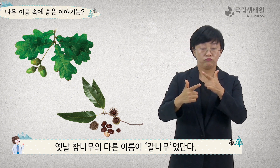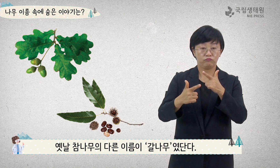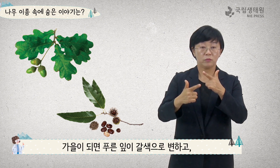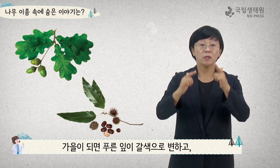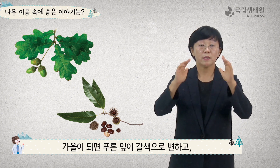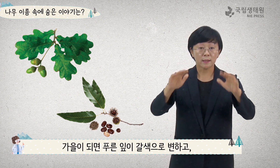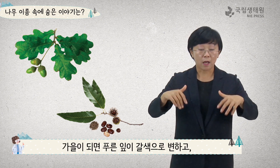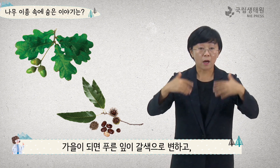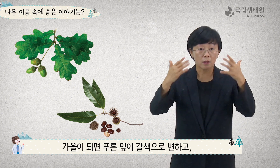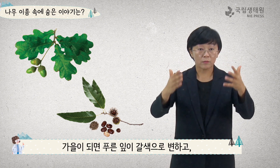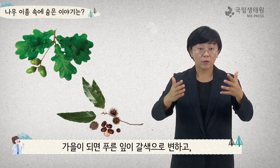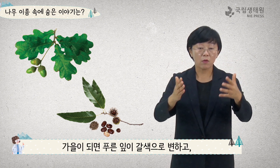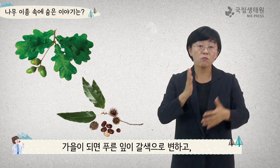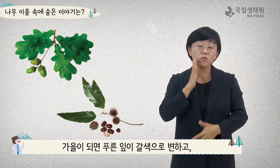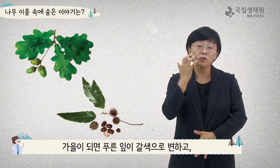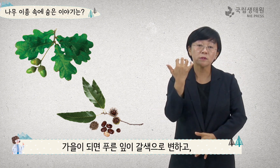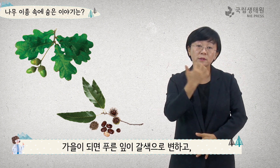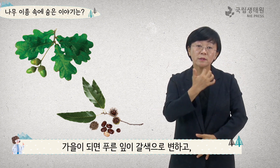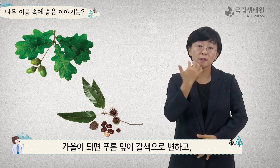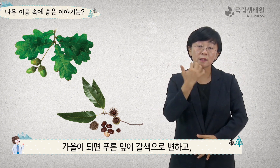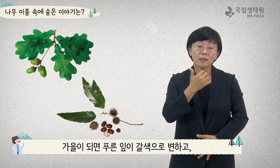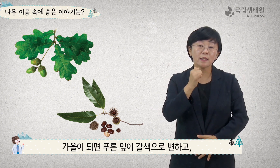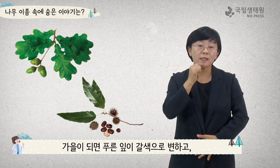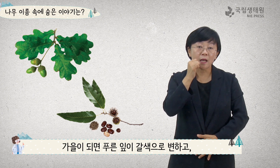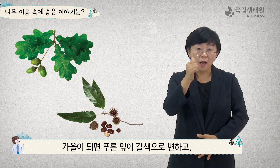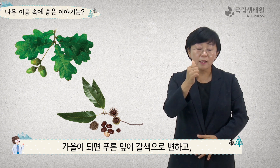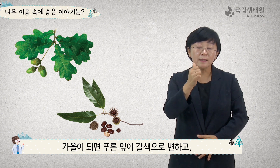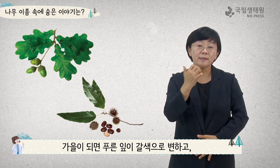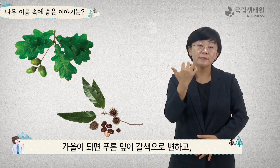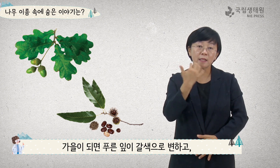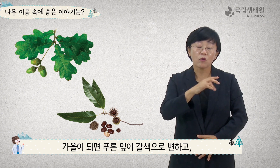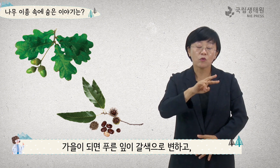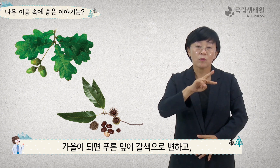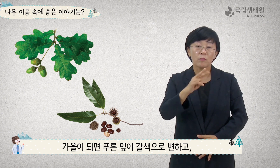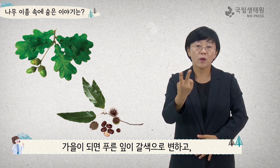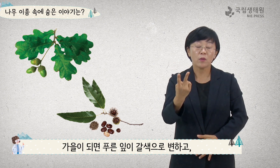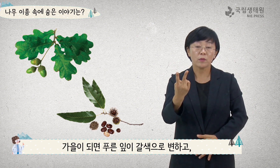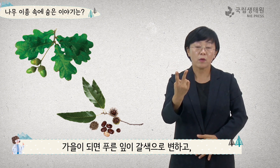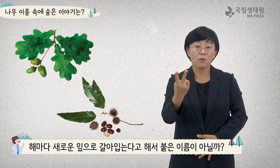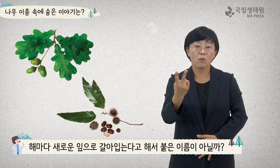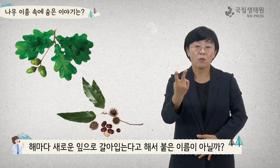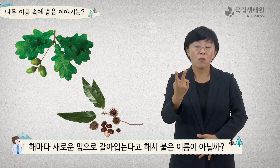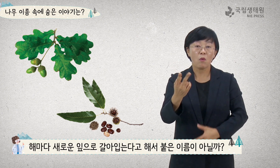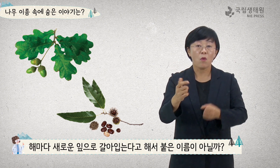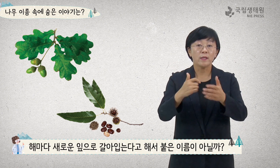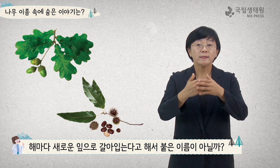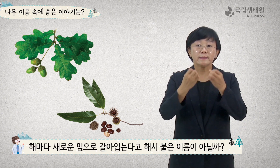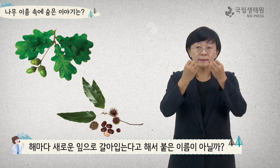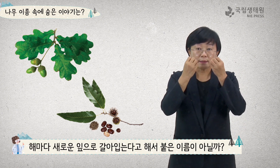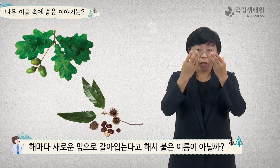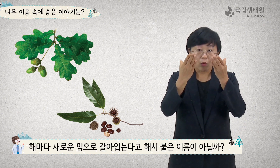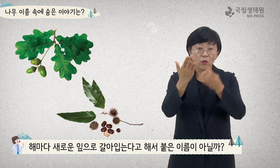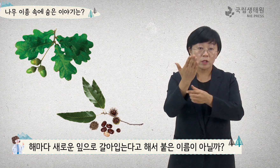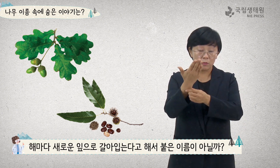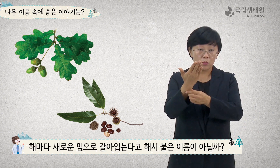가을이 되면 푸른 잎이 갈색으로 변하고 해마다 새로운 잎으로 갈아입는다고